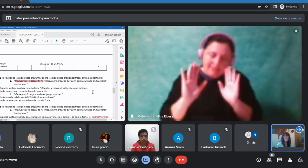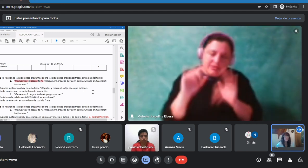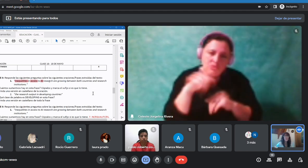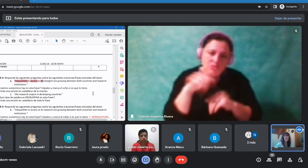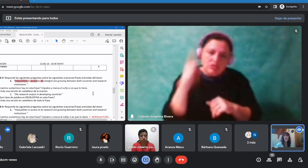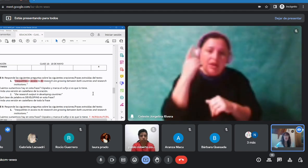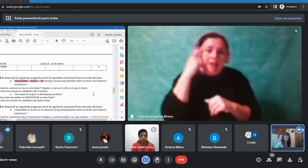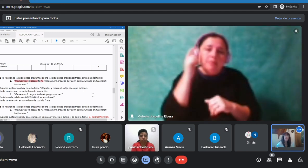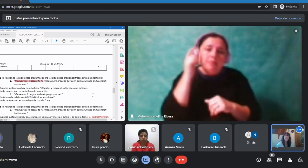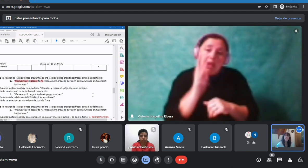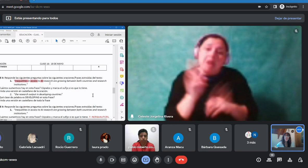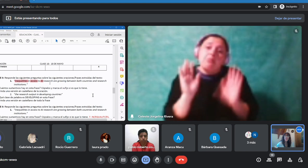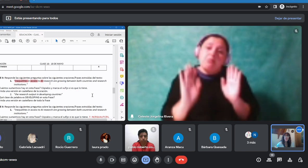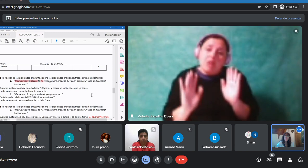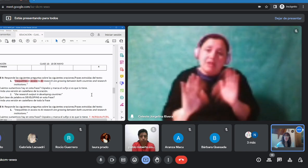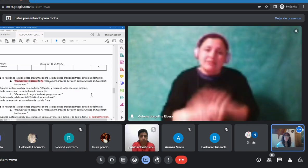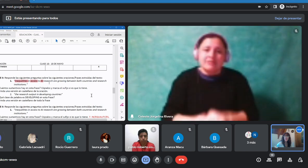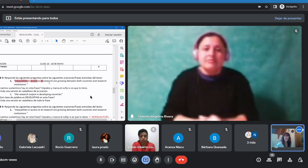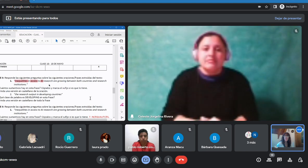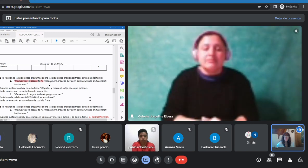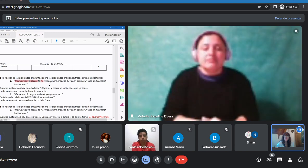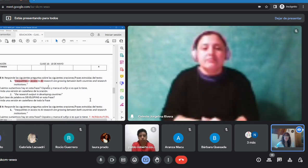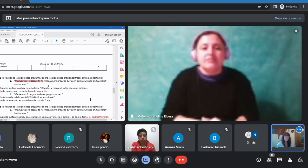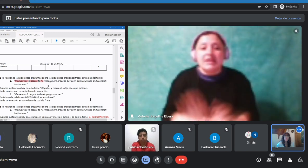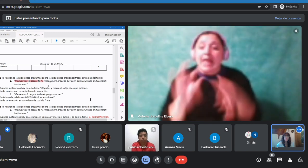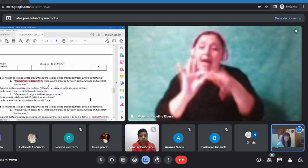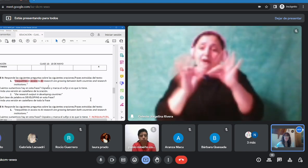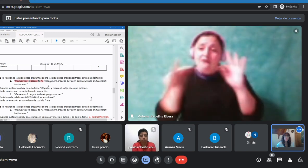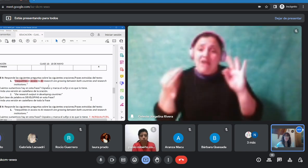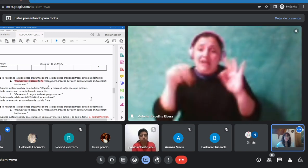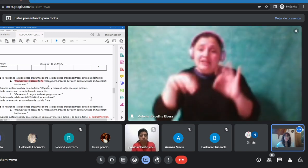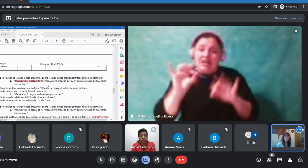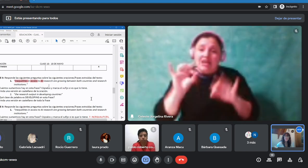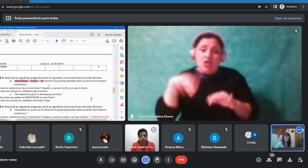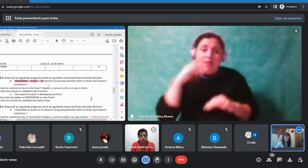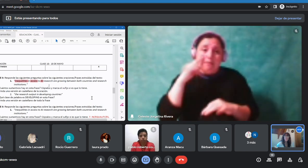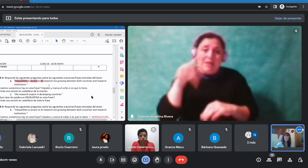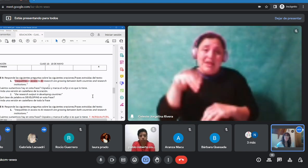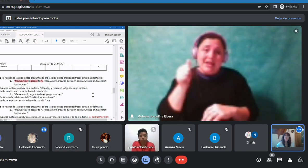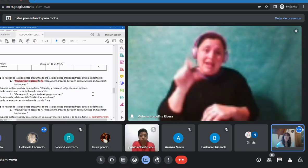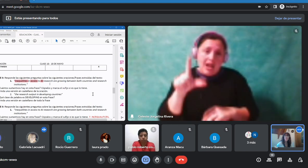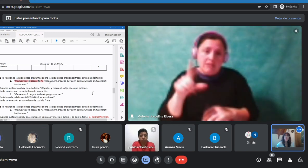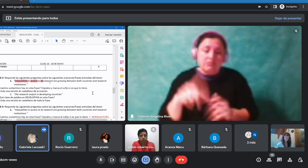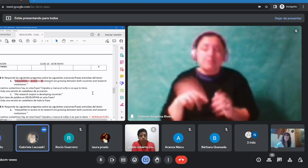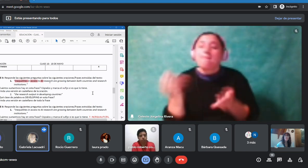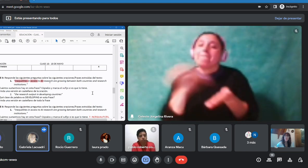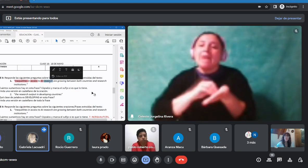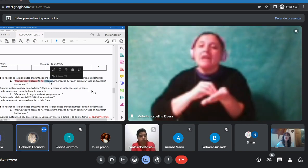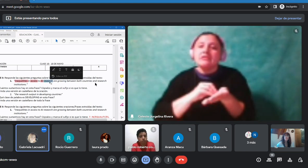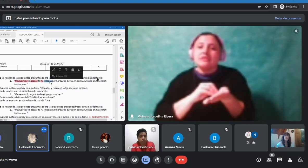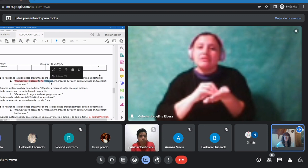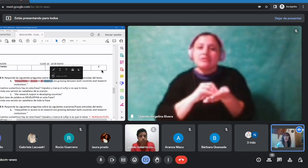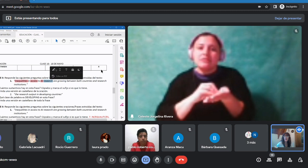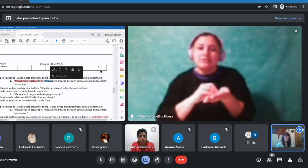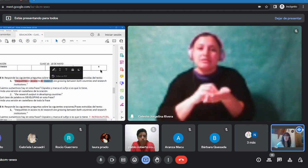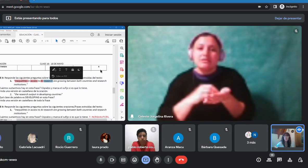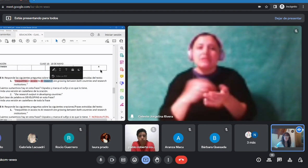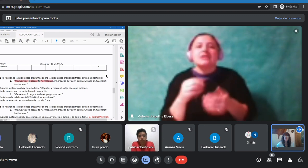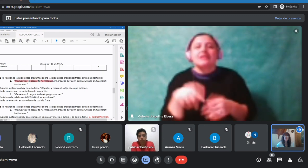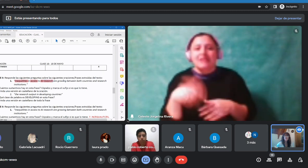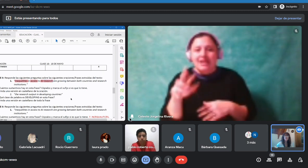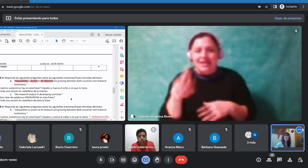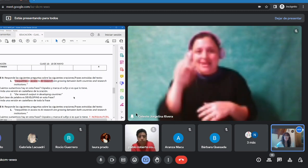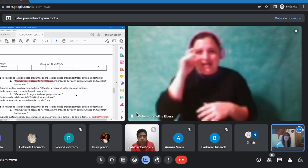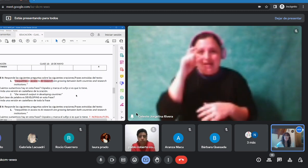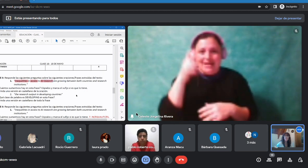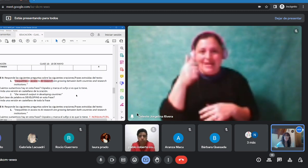frase nominal. ¿Qué más? Research. Bien,